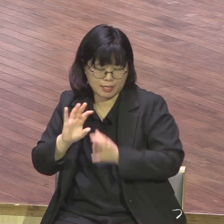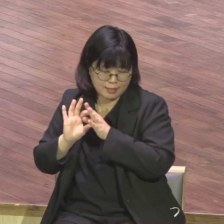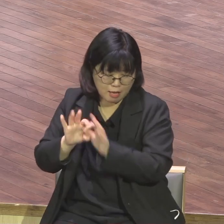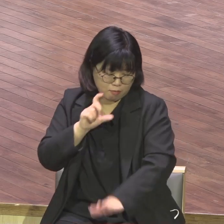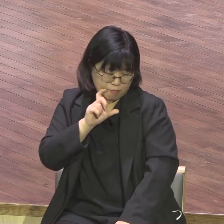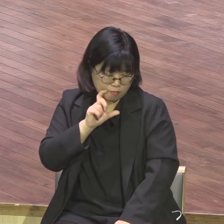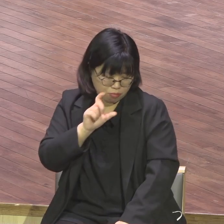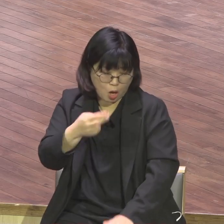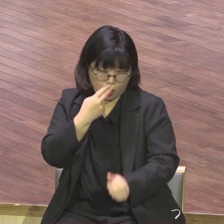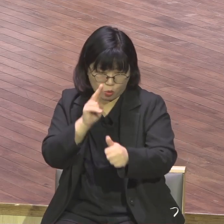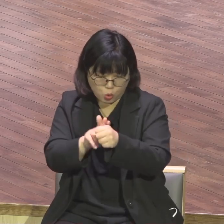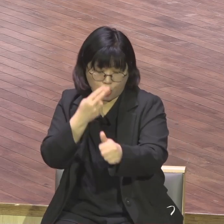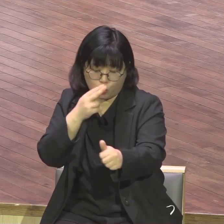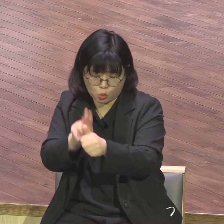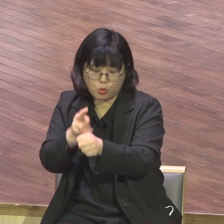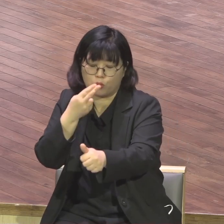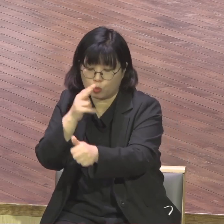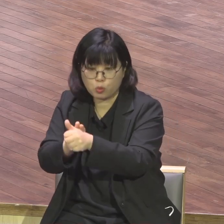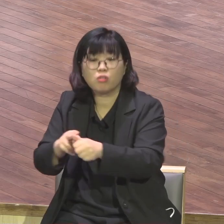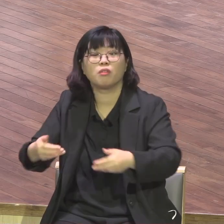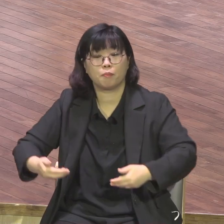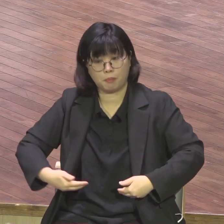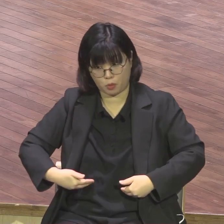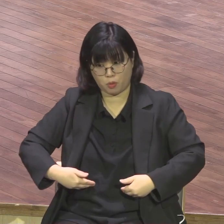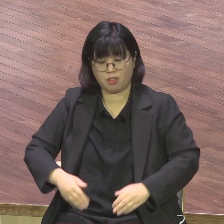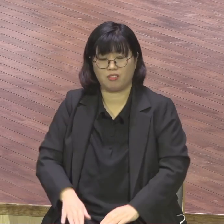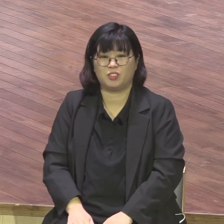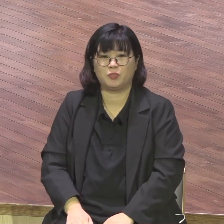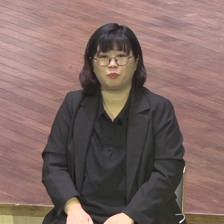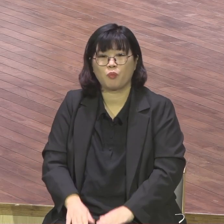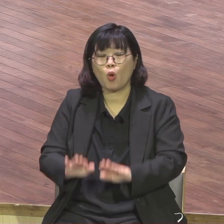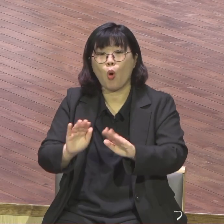영계 전 성도는 오늘 말씀 통해서 바울과 일평생